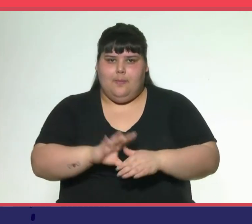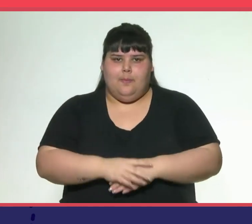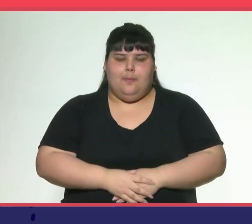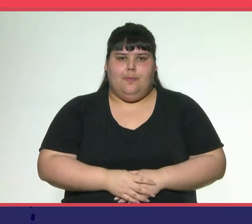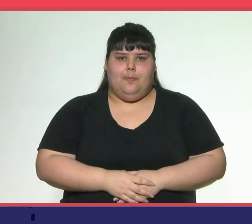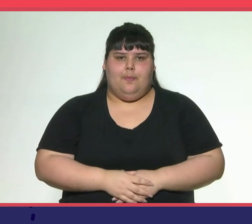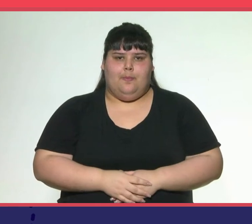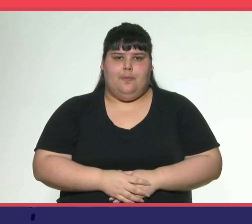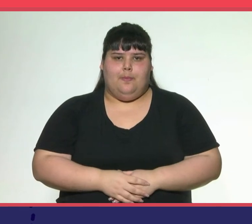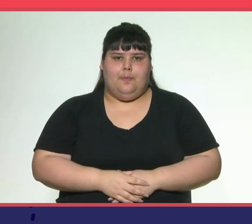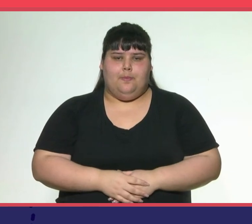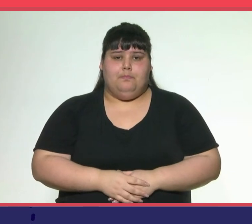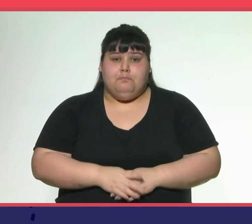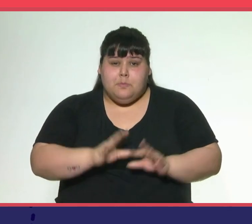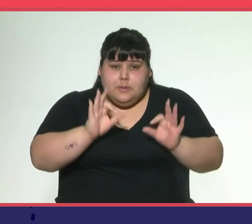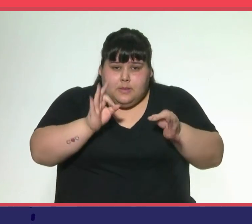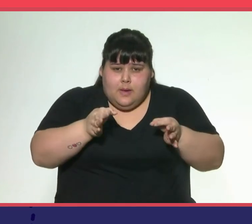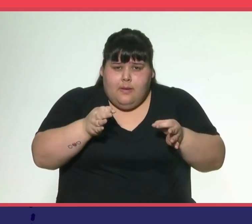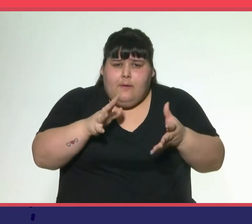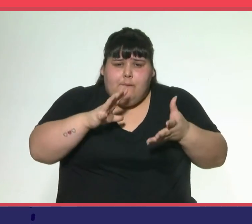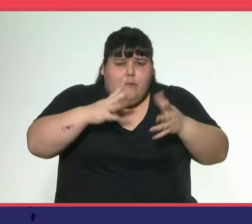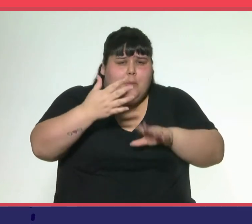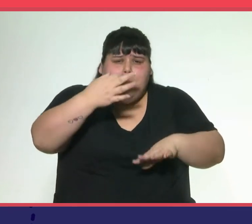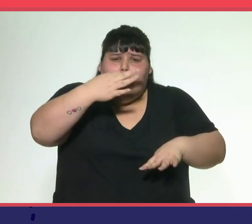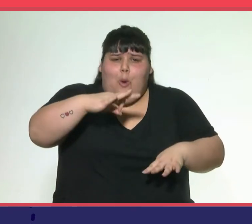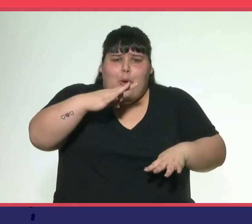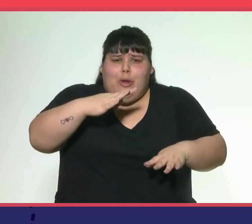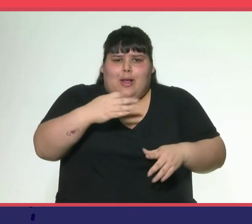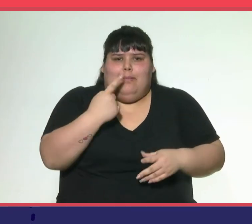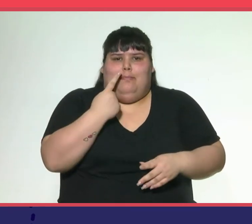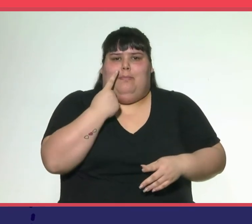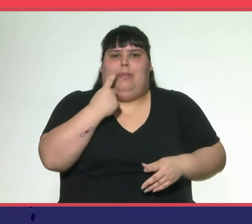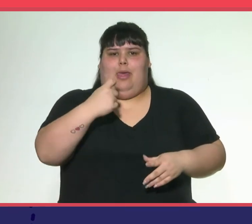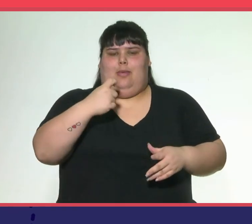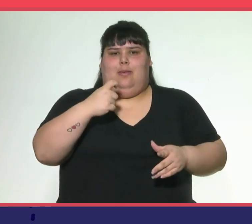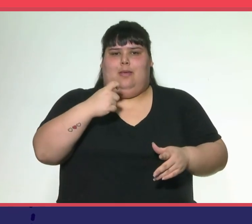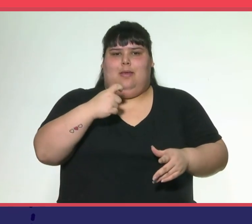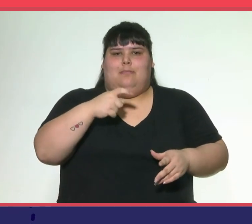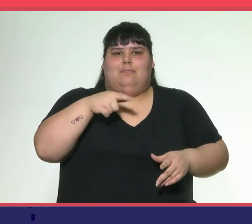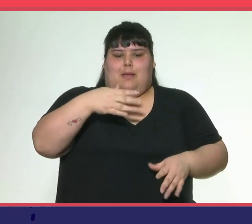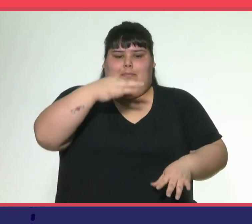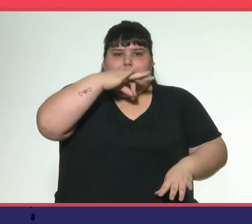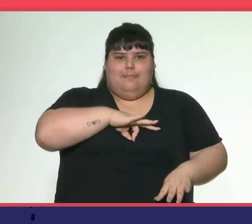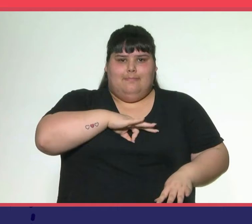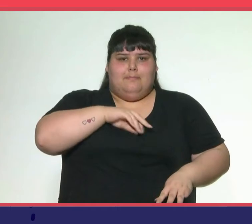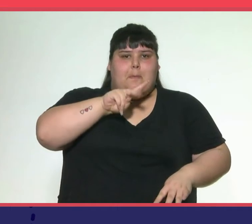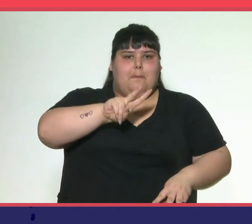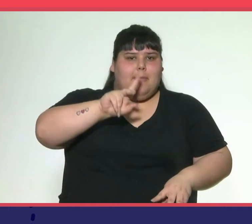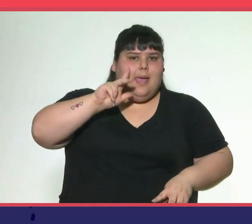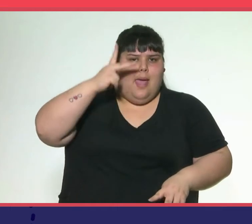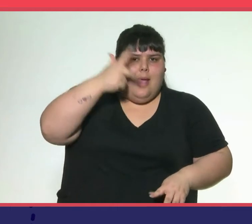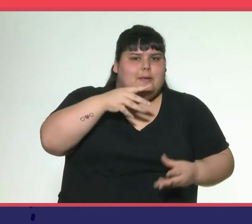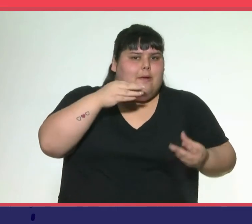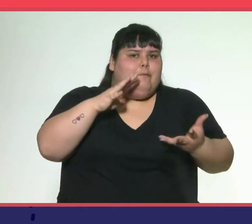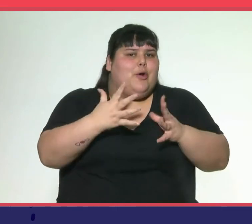sabías que la única manera de saber si alguien contrajo el vih es a través de un test